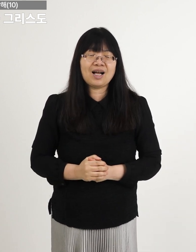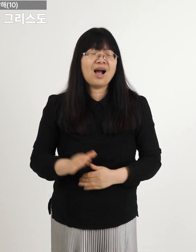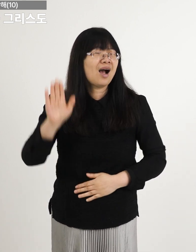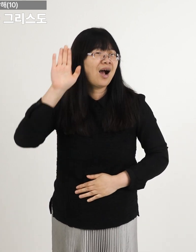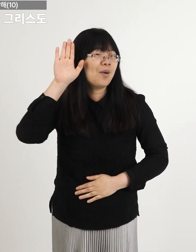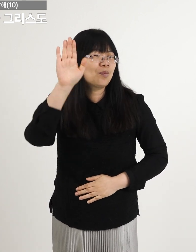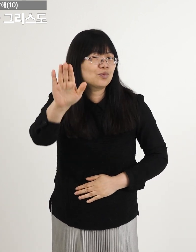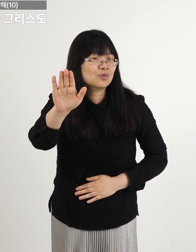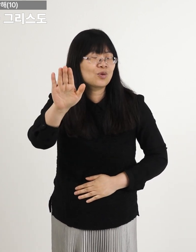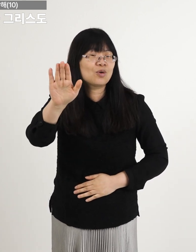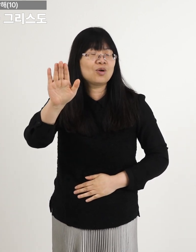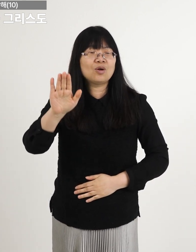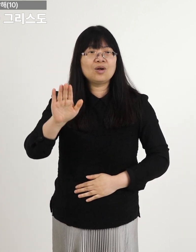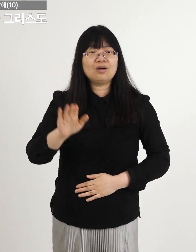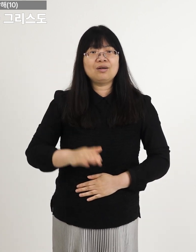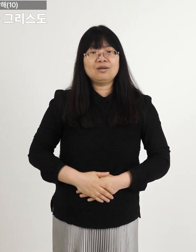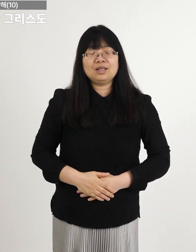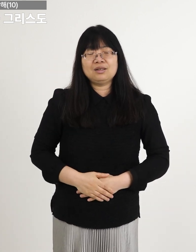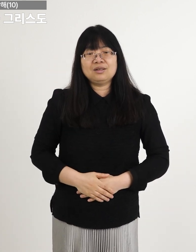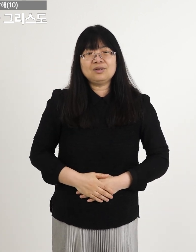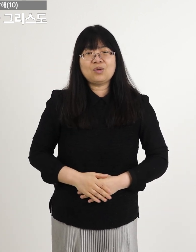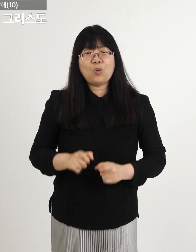장차 먼 수천 년 후에